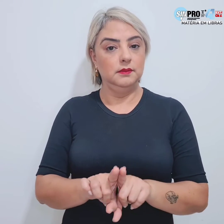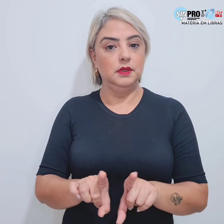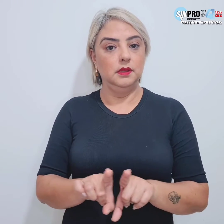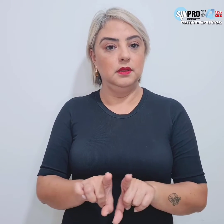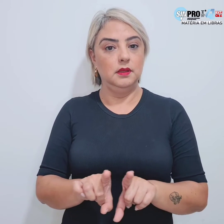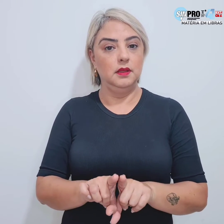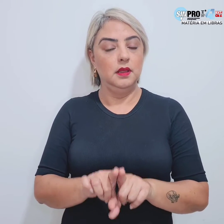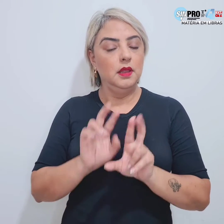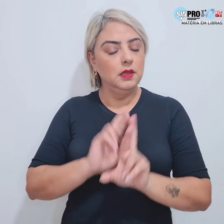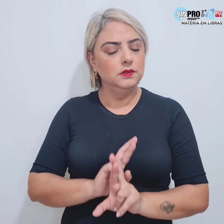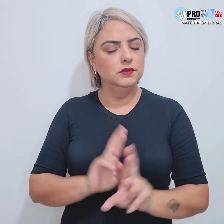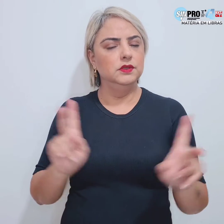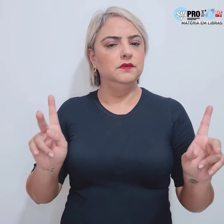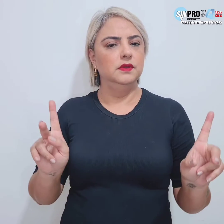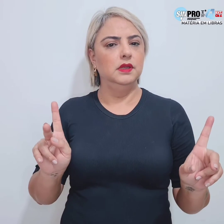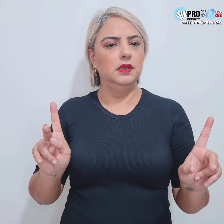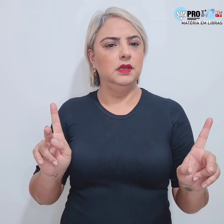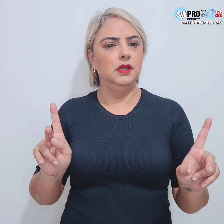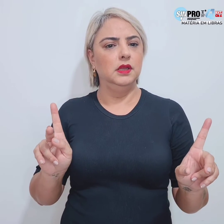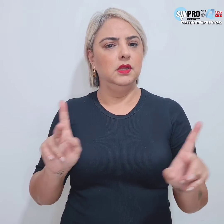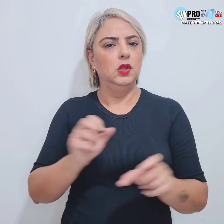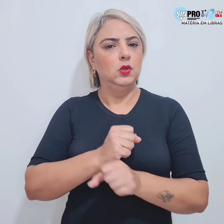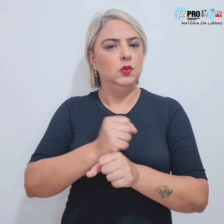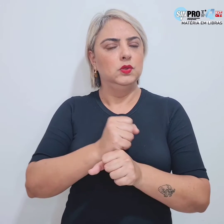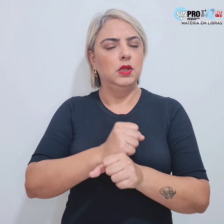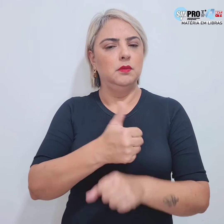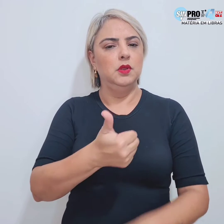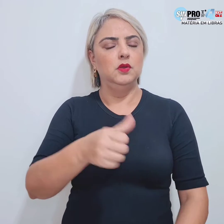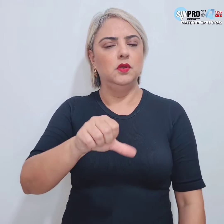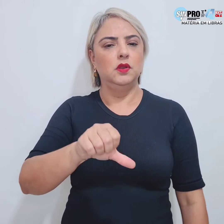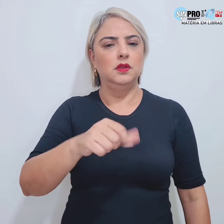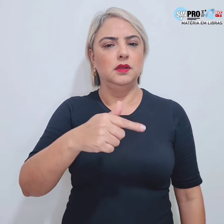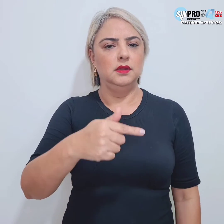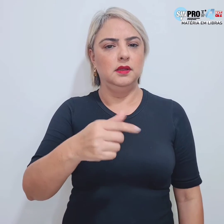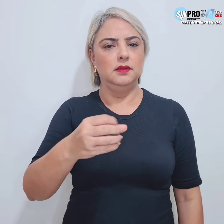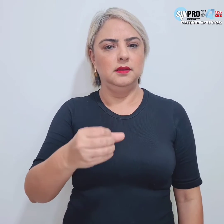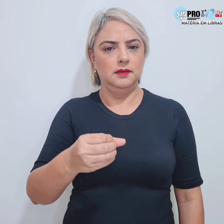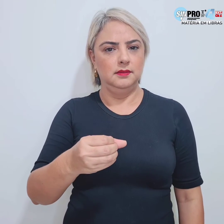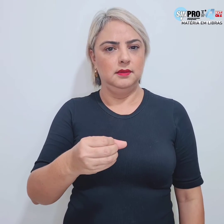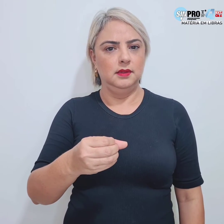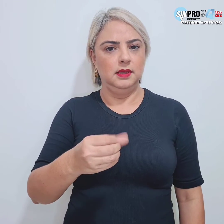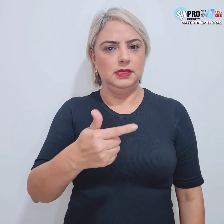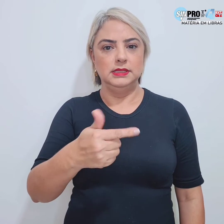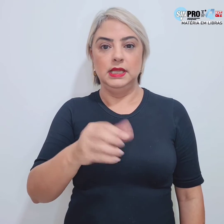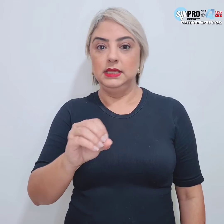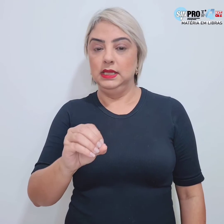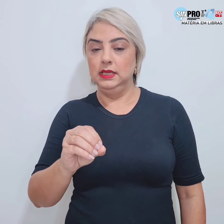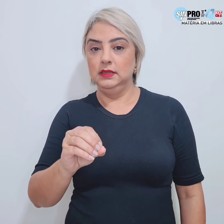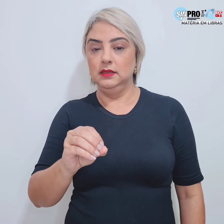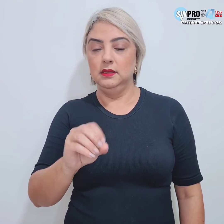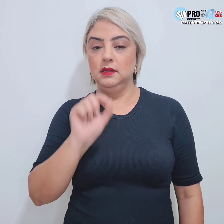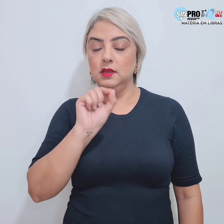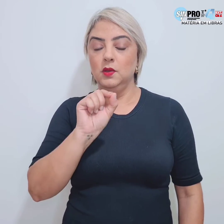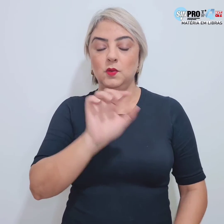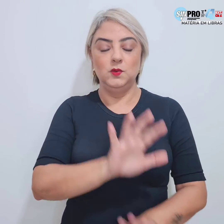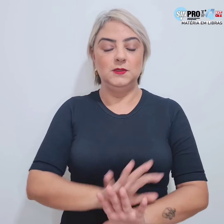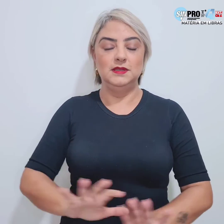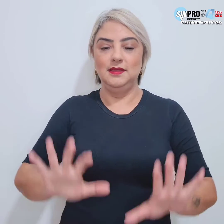diferentemente dos anos 1960-70, o cenário econômico